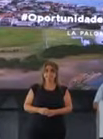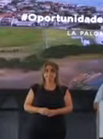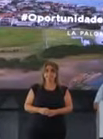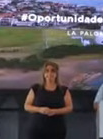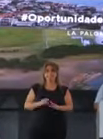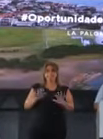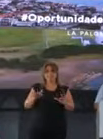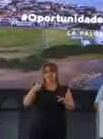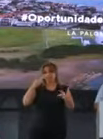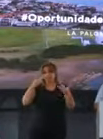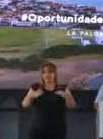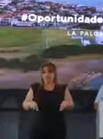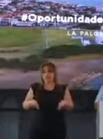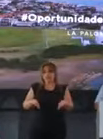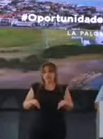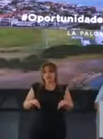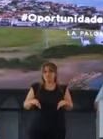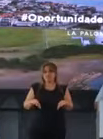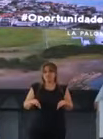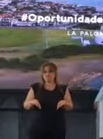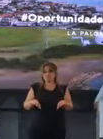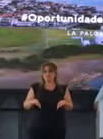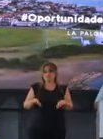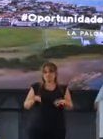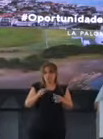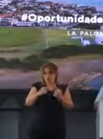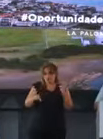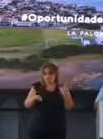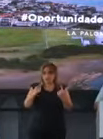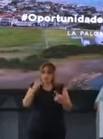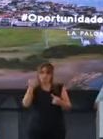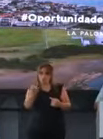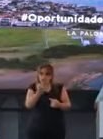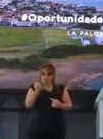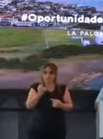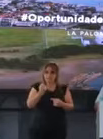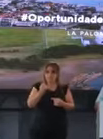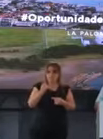En lo grande y en lo chico.